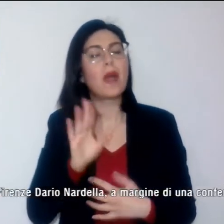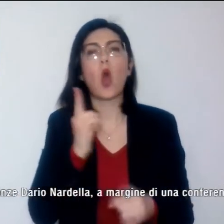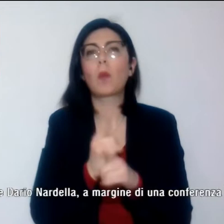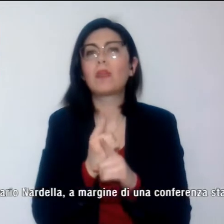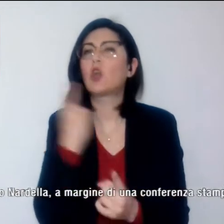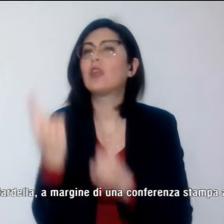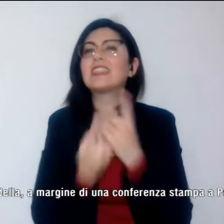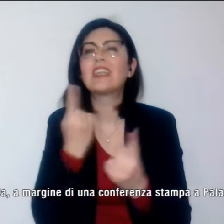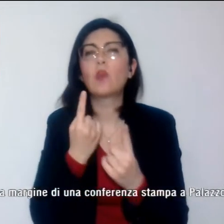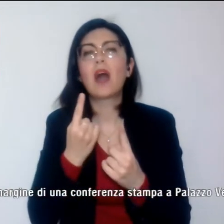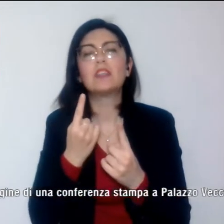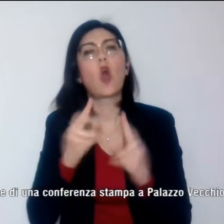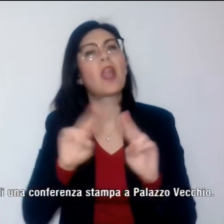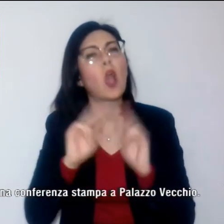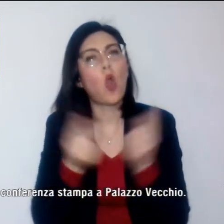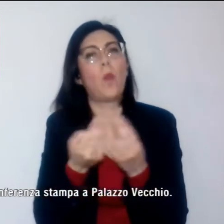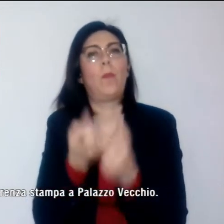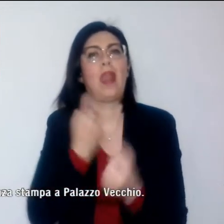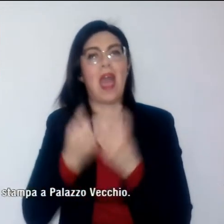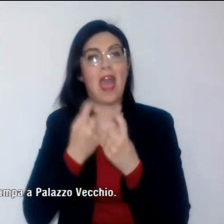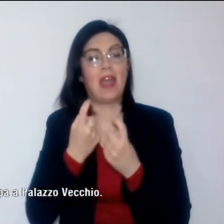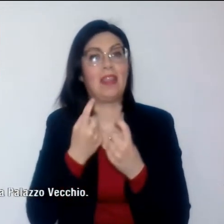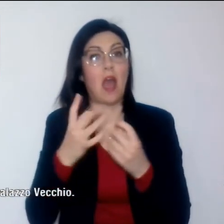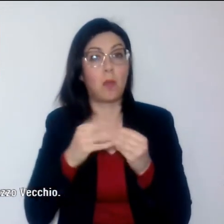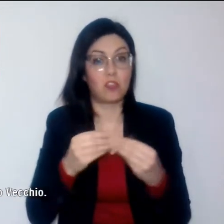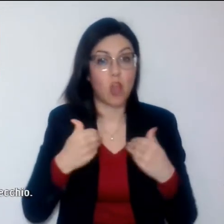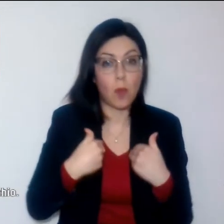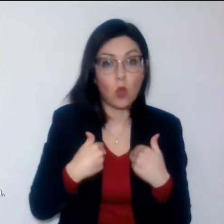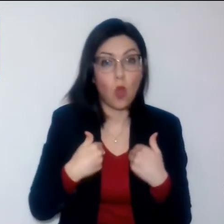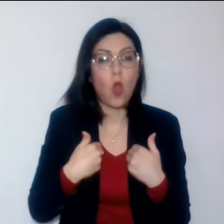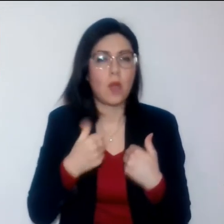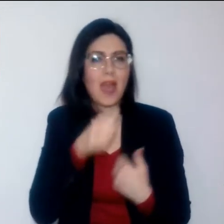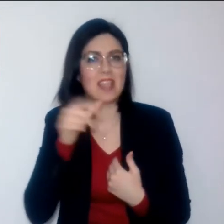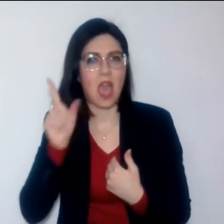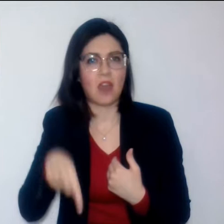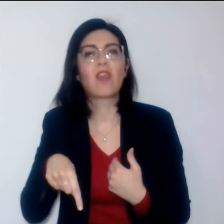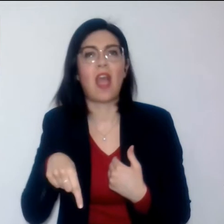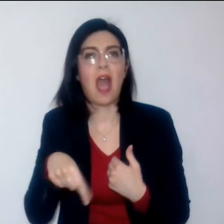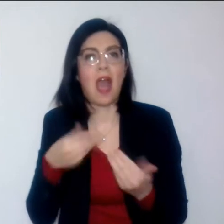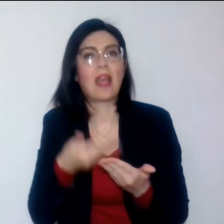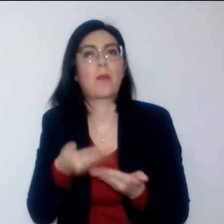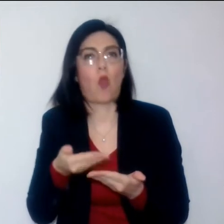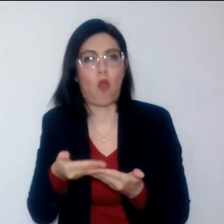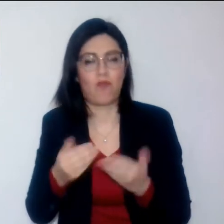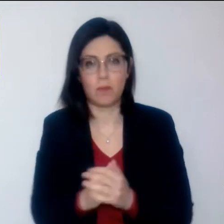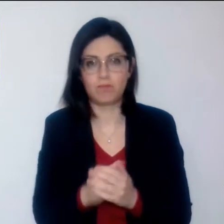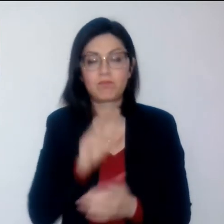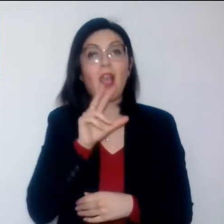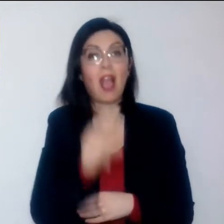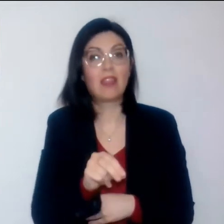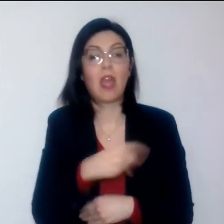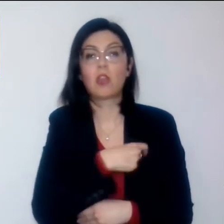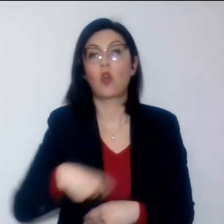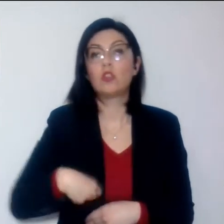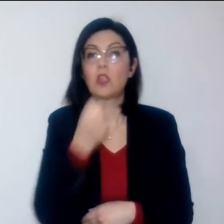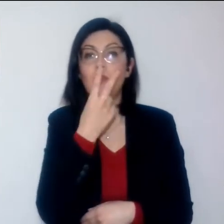non possiamo farlo noi senza avere degli elementi lo ha detto il sindaco di firenze dario nardella